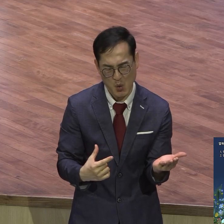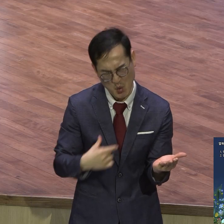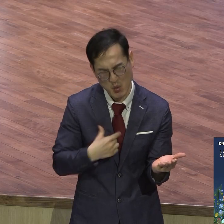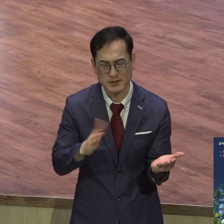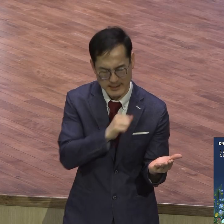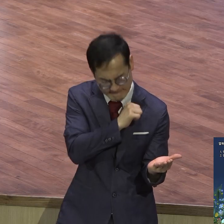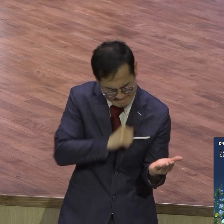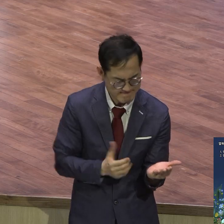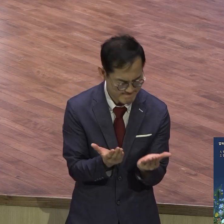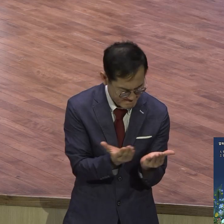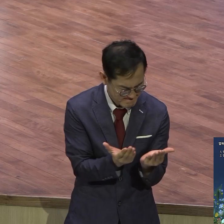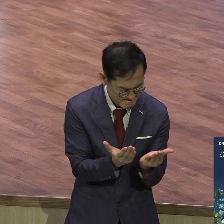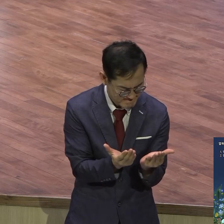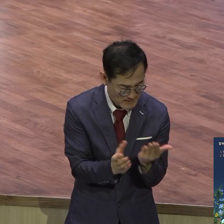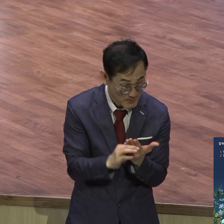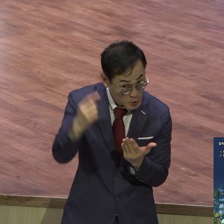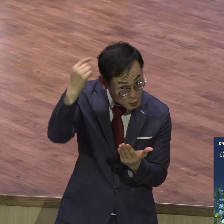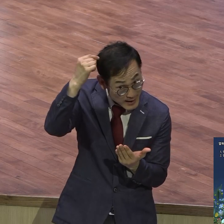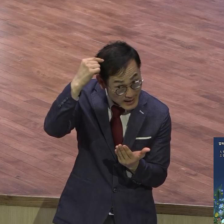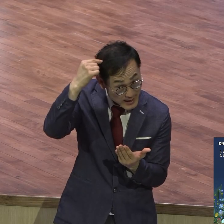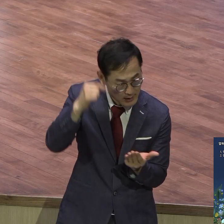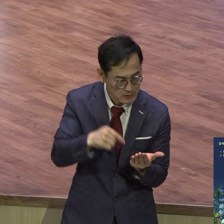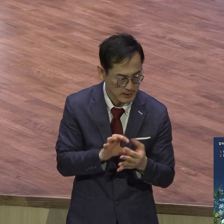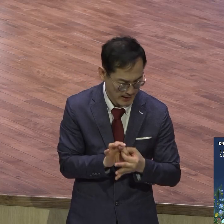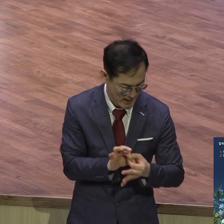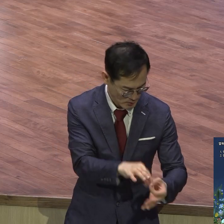지속하도록 내가 돌아간다는 것입니다.